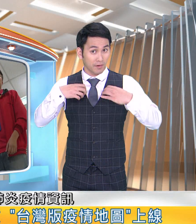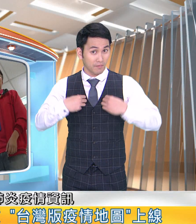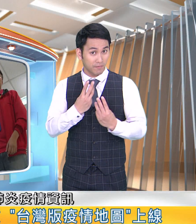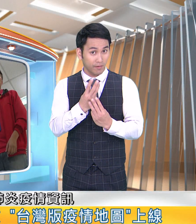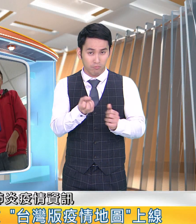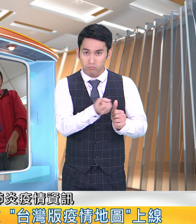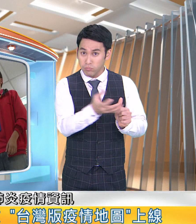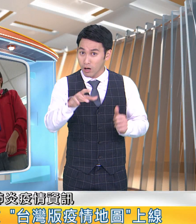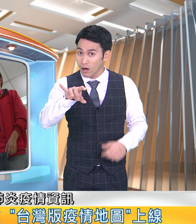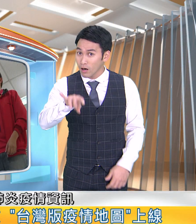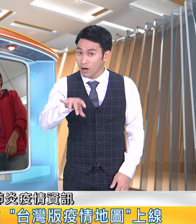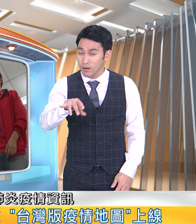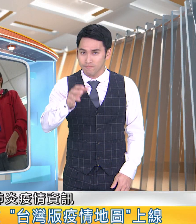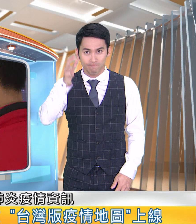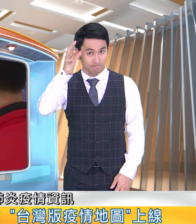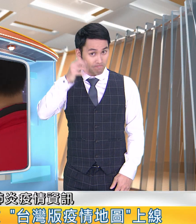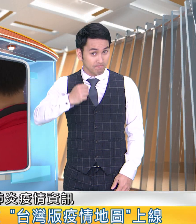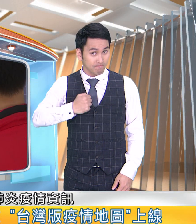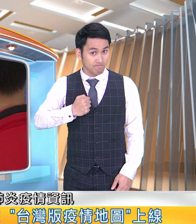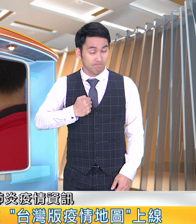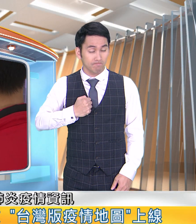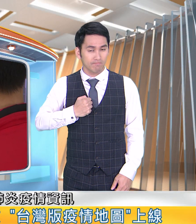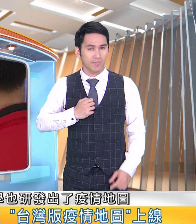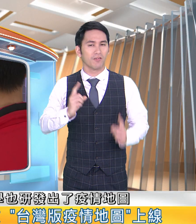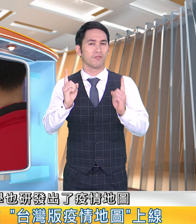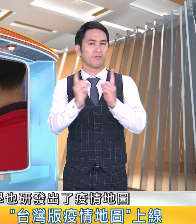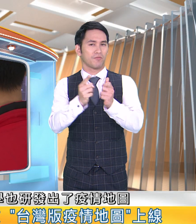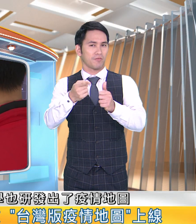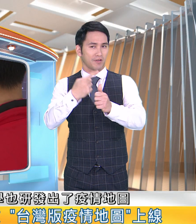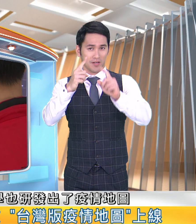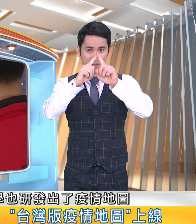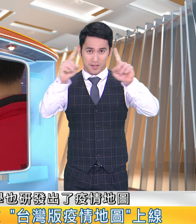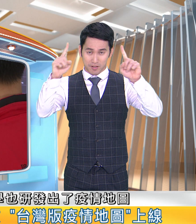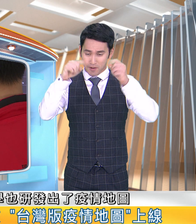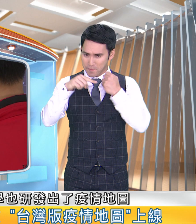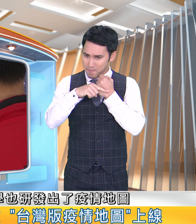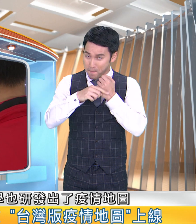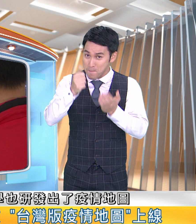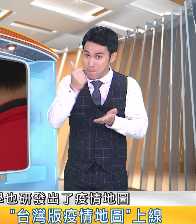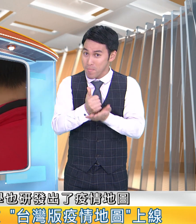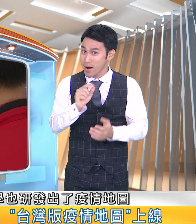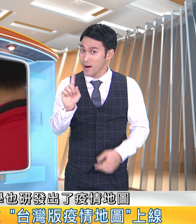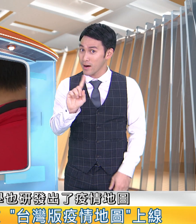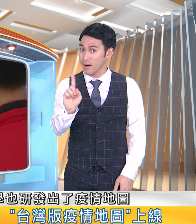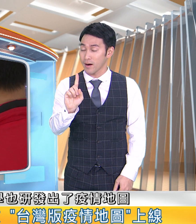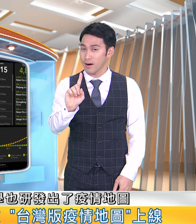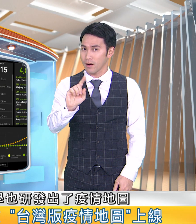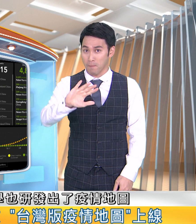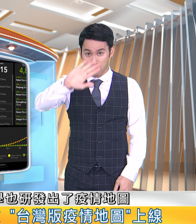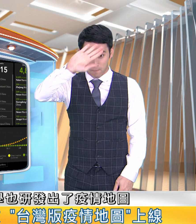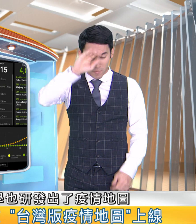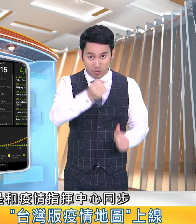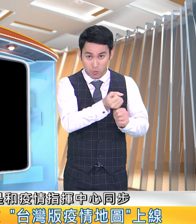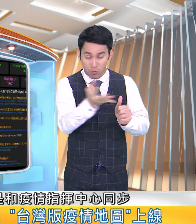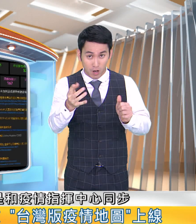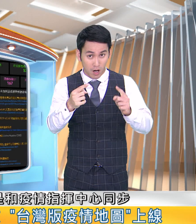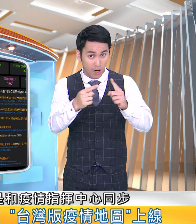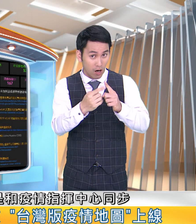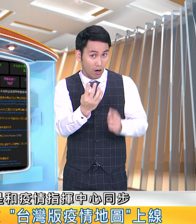为了要掌握武汉肺炎疫情资讯，逢甲大学也研发出了疫情地图，里面的资讯